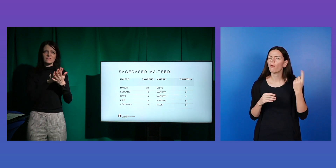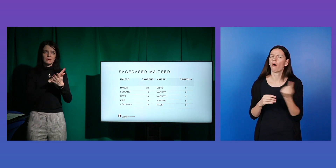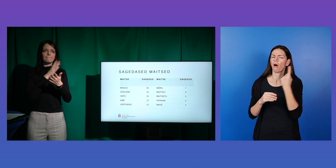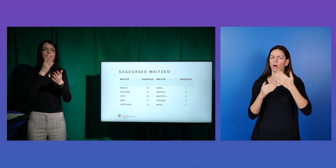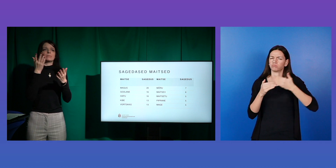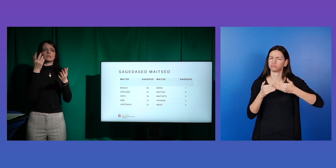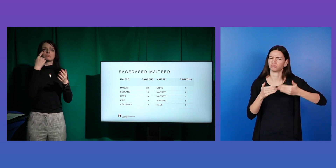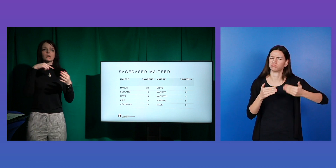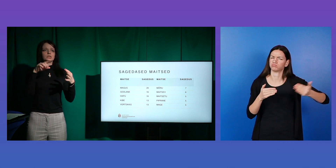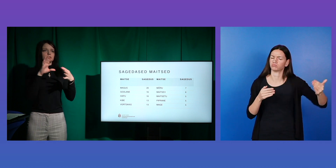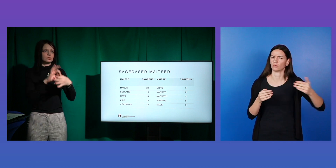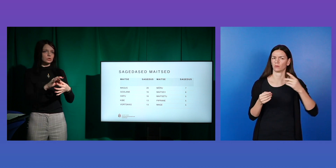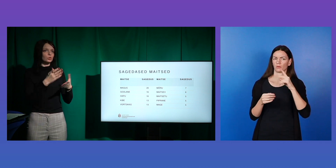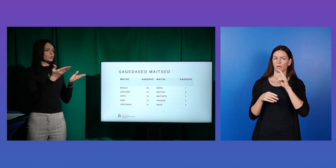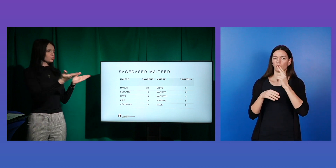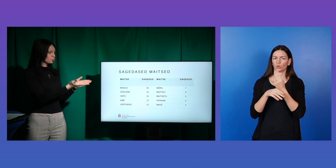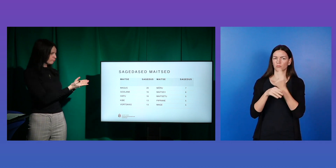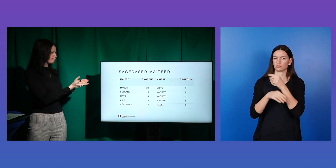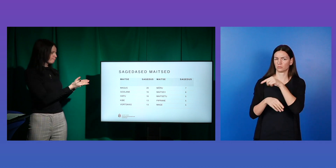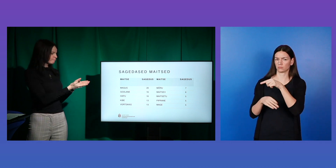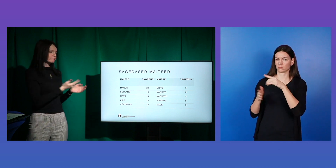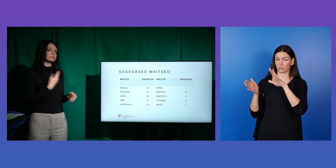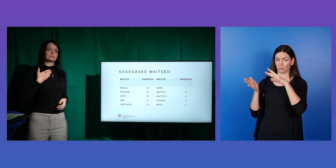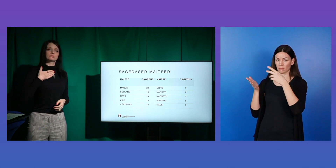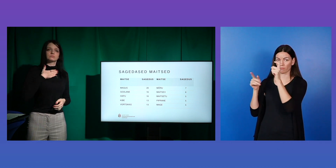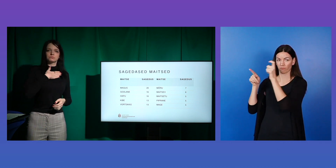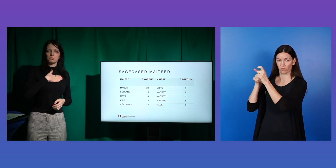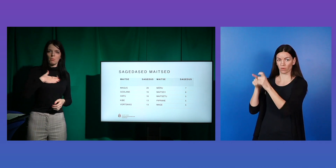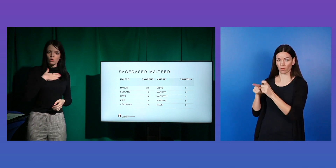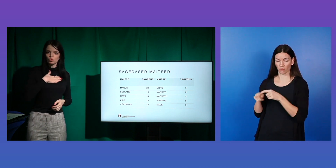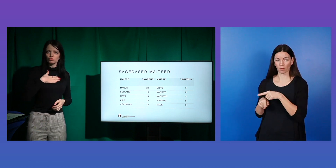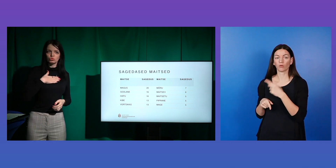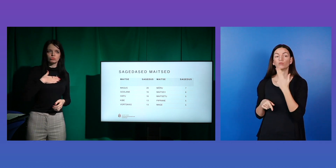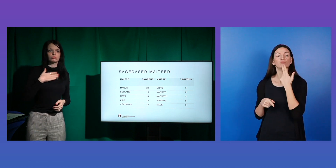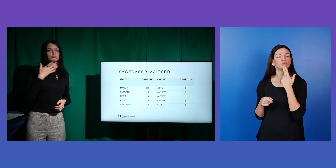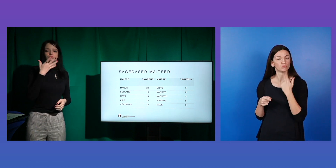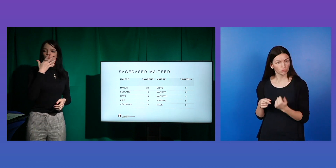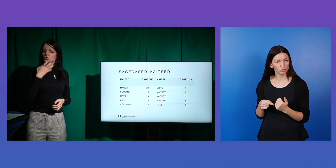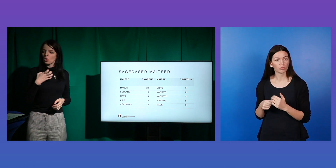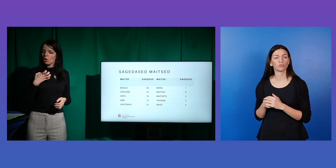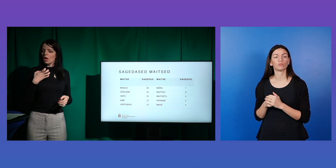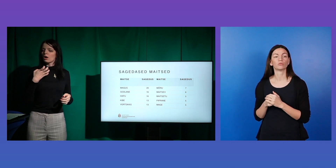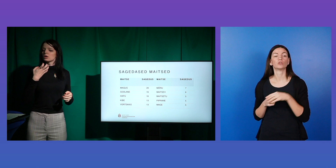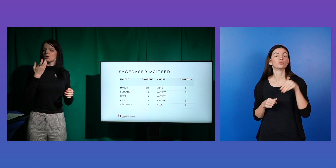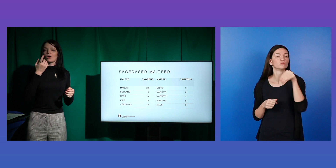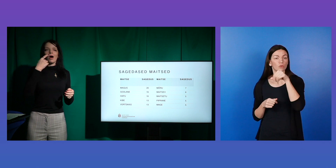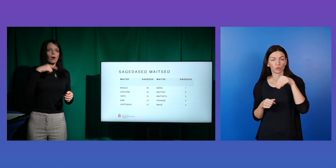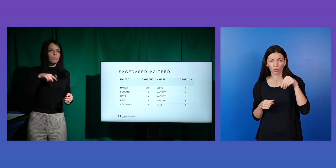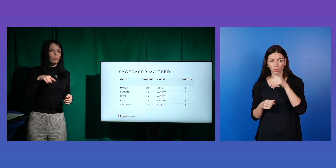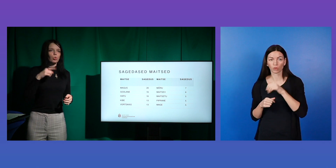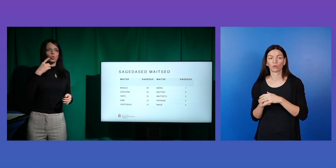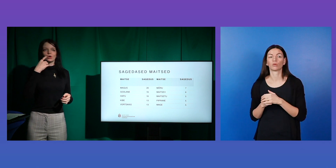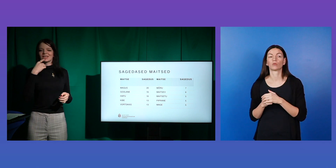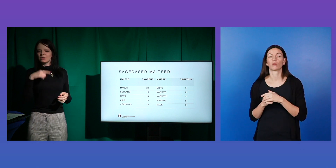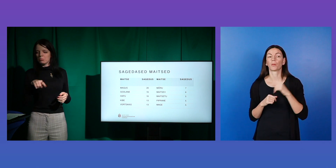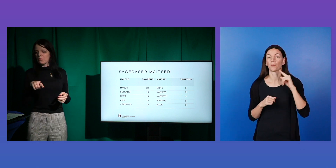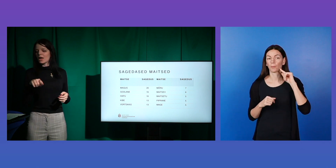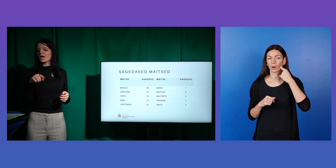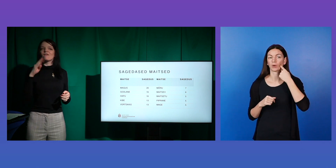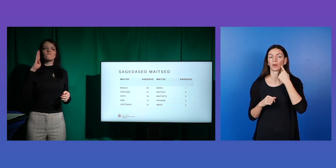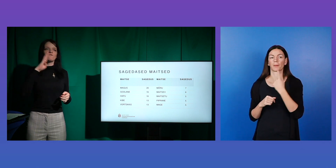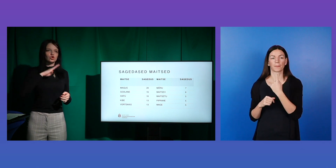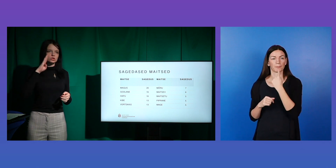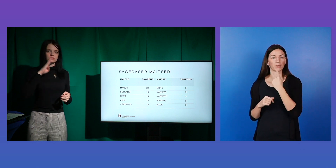väga palju kõige rohkem siis mida kasutati, oli siis magus, soolane,